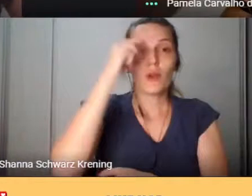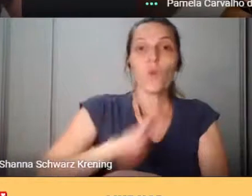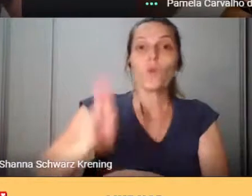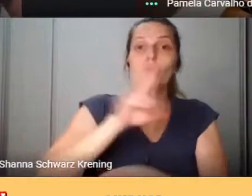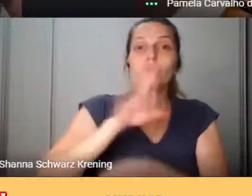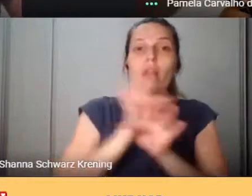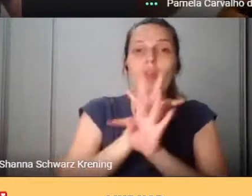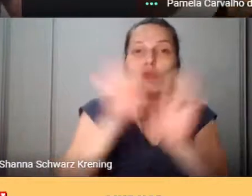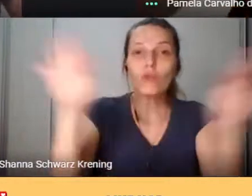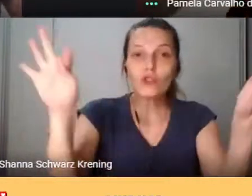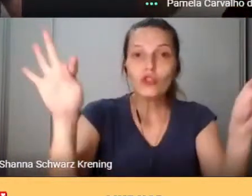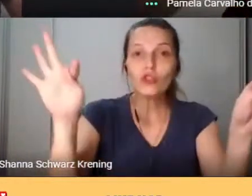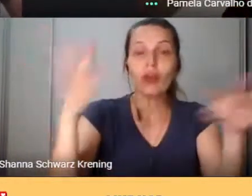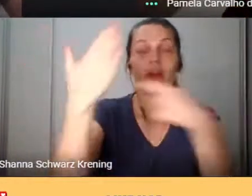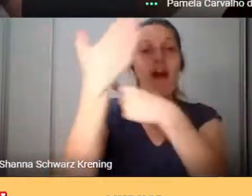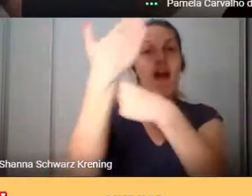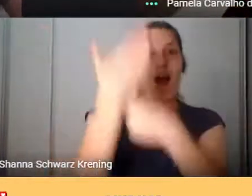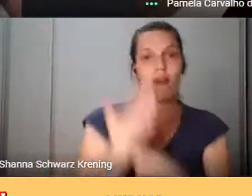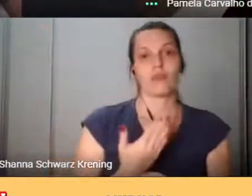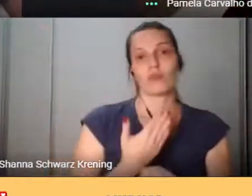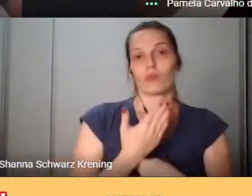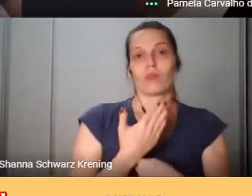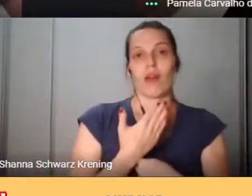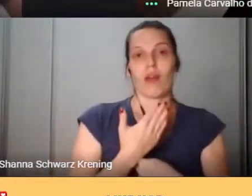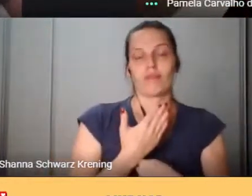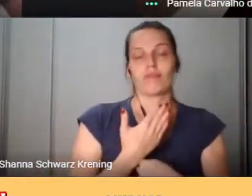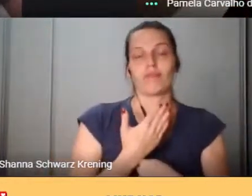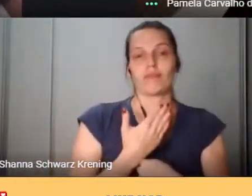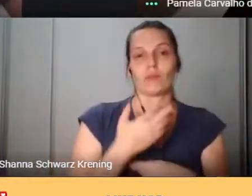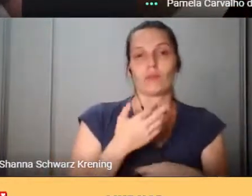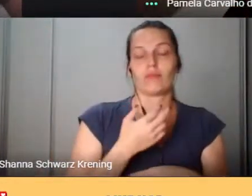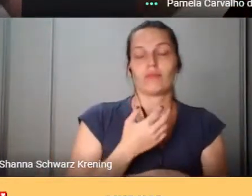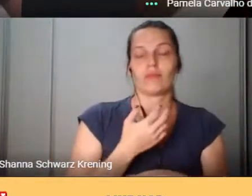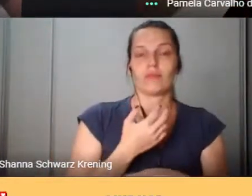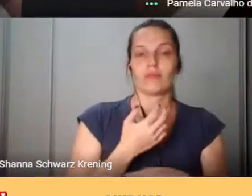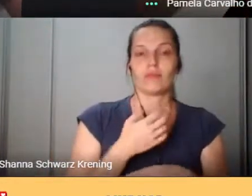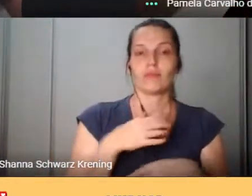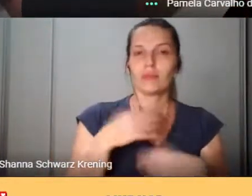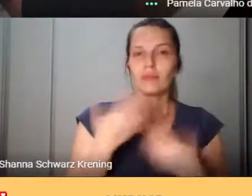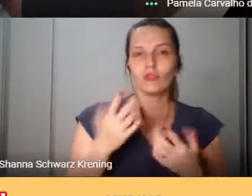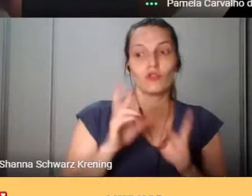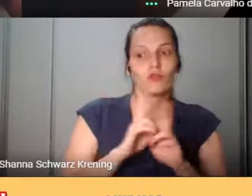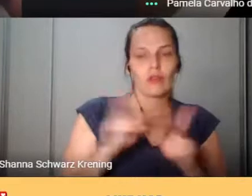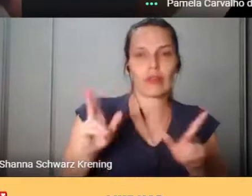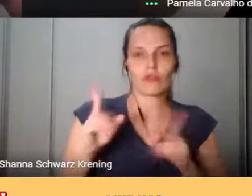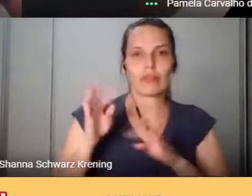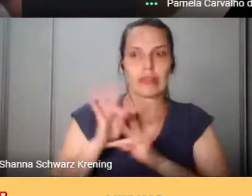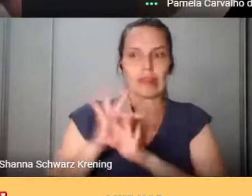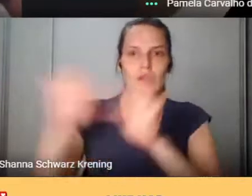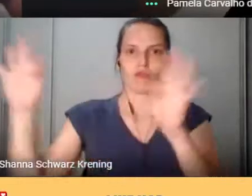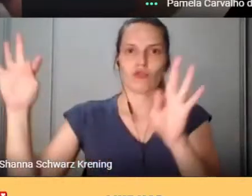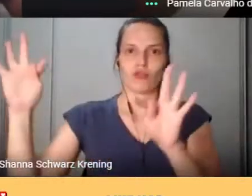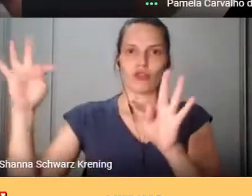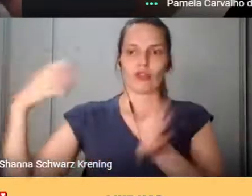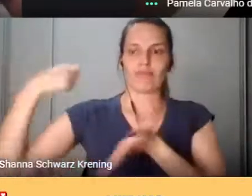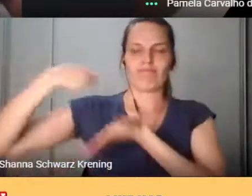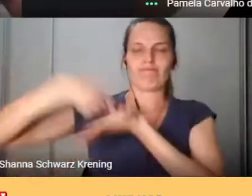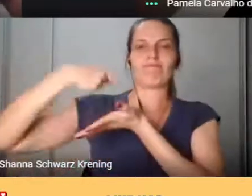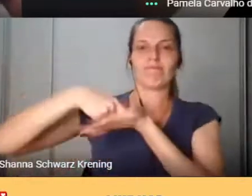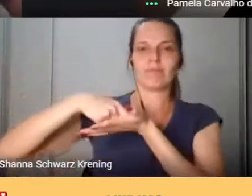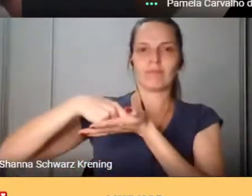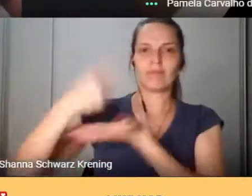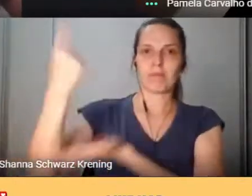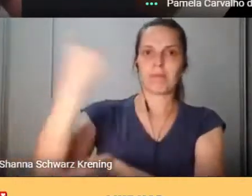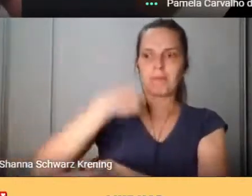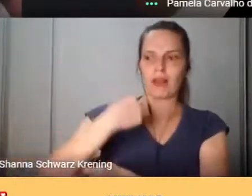favor, né, e não a tecnologia como quem vai ditar necessariamente o